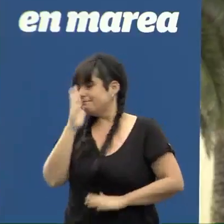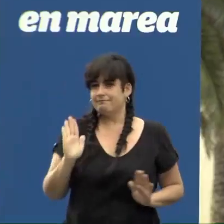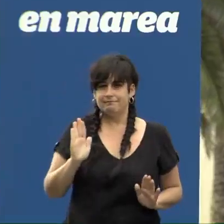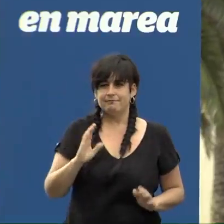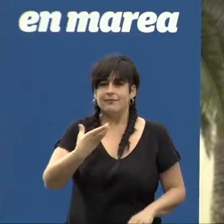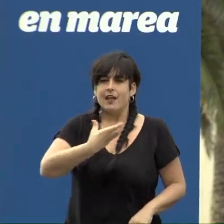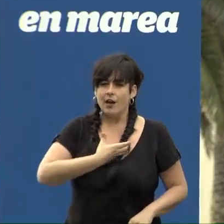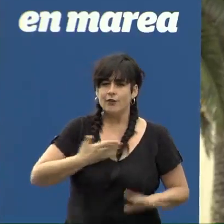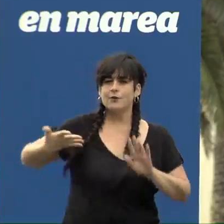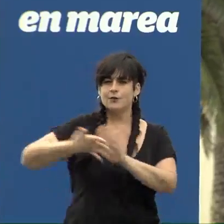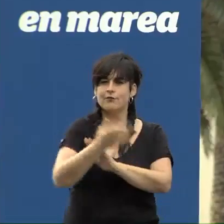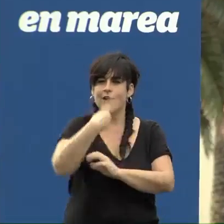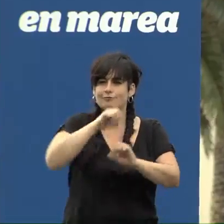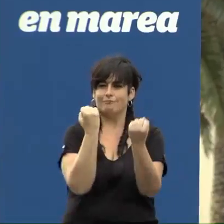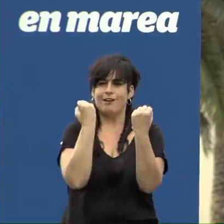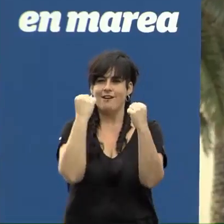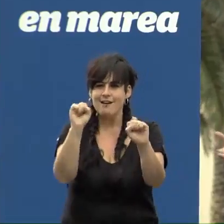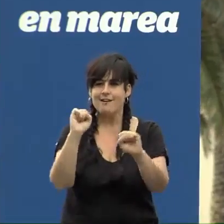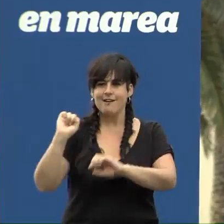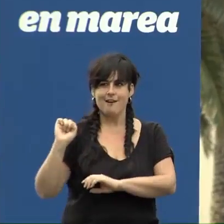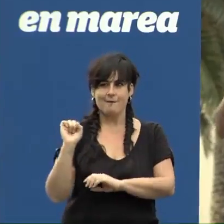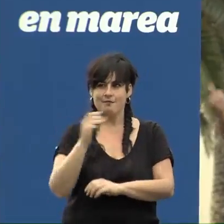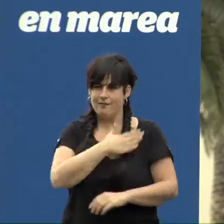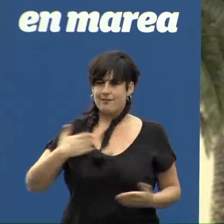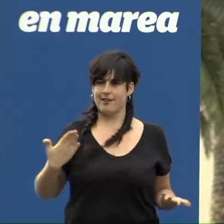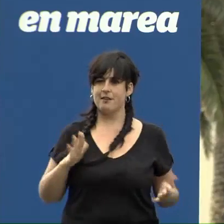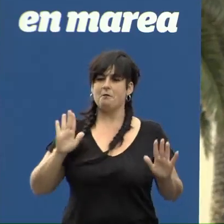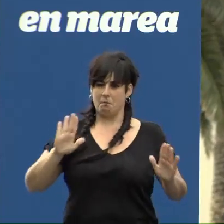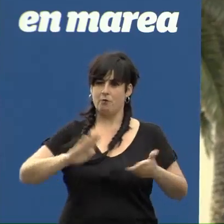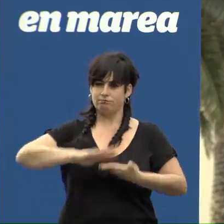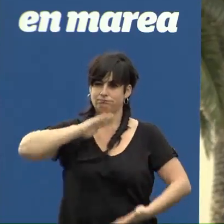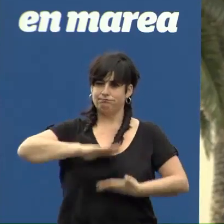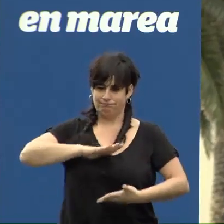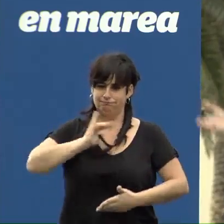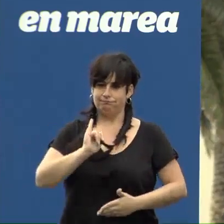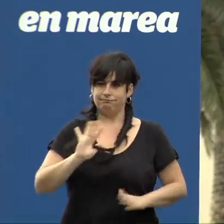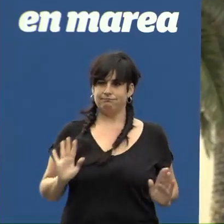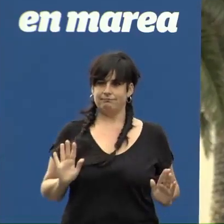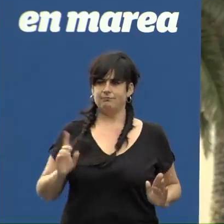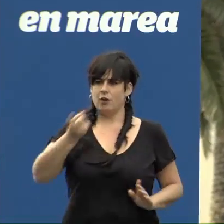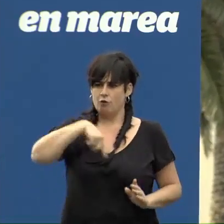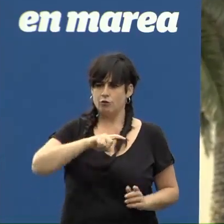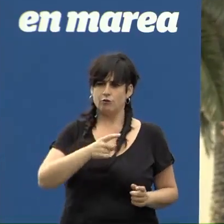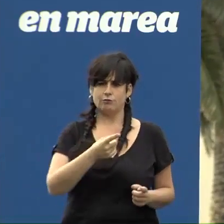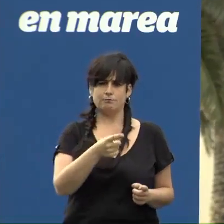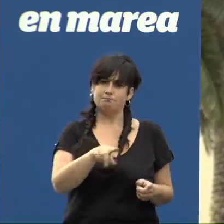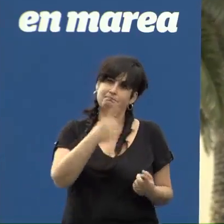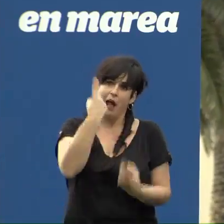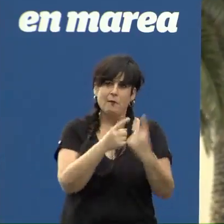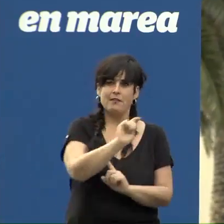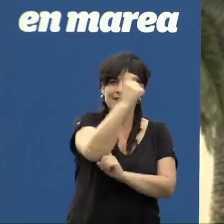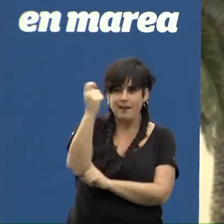quere ser rebeldes competentes, queremos ser rebeldes competentes, claro que sí. Queremos acertar e errar, pero non somos